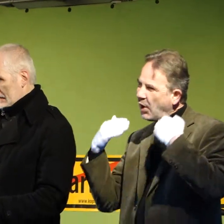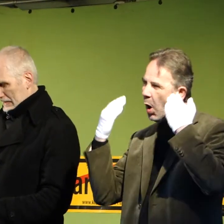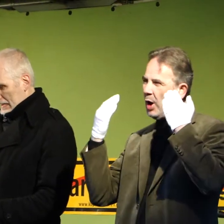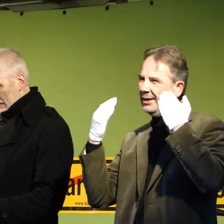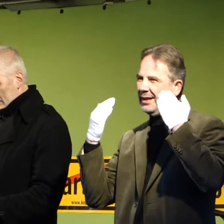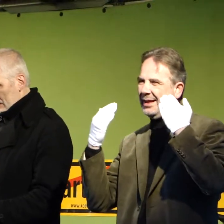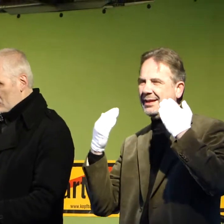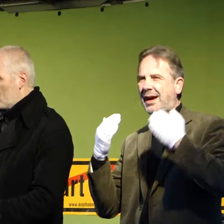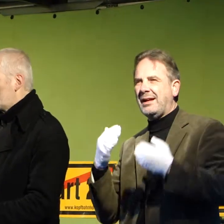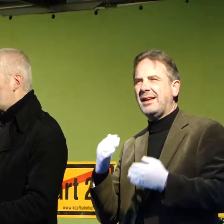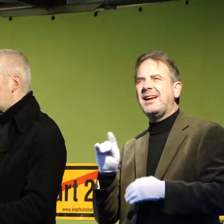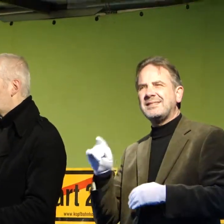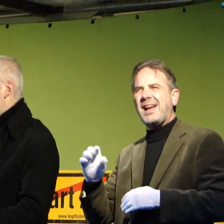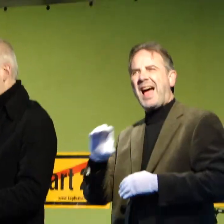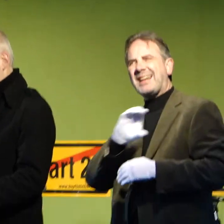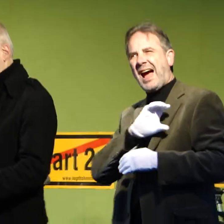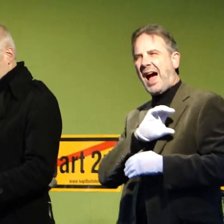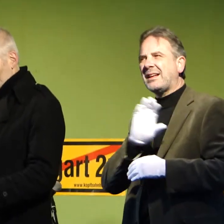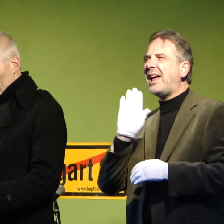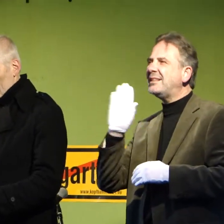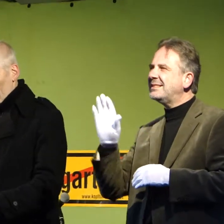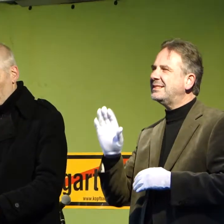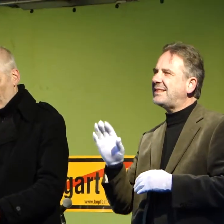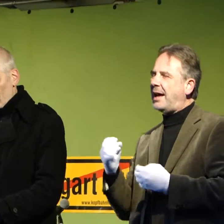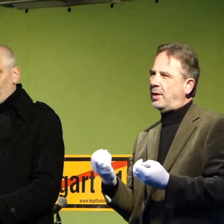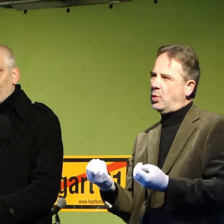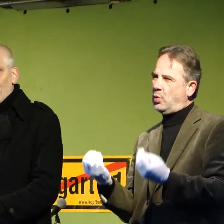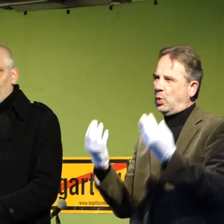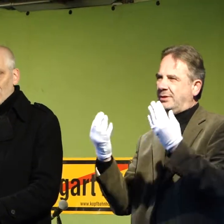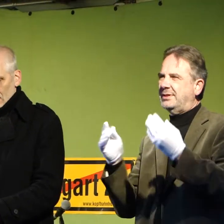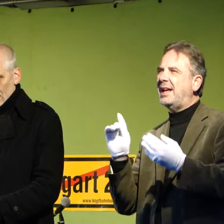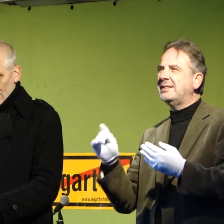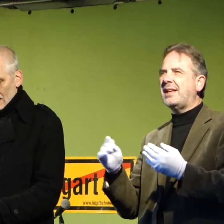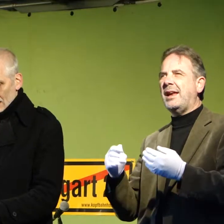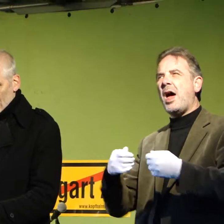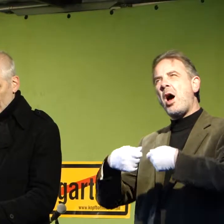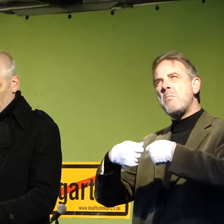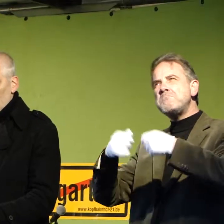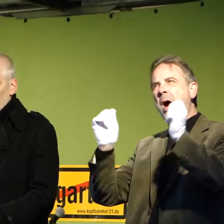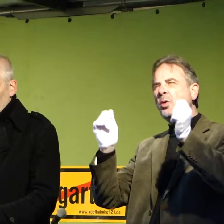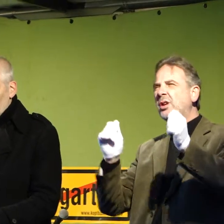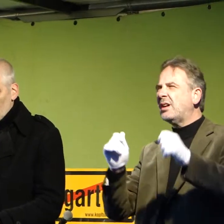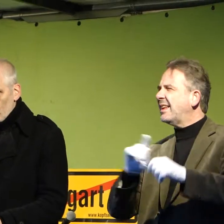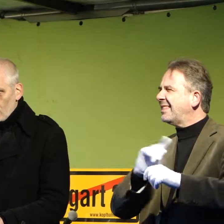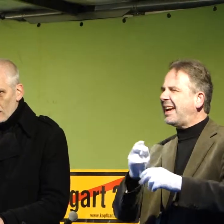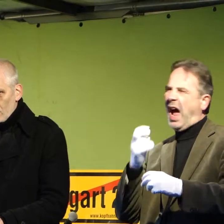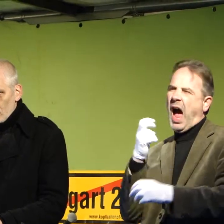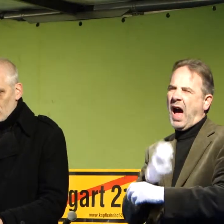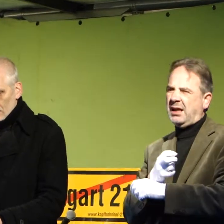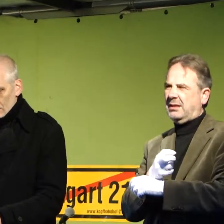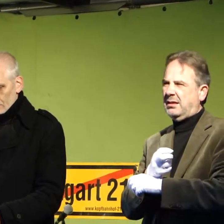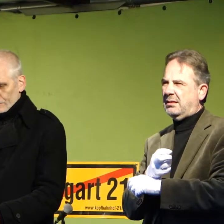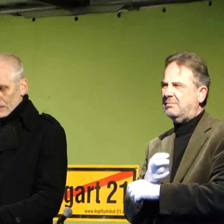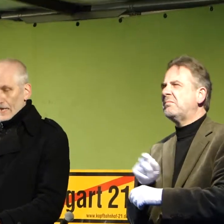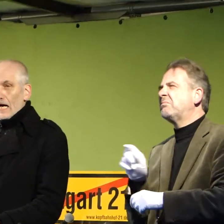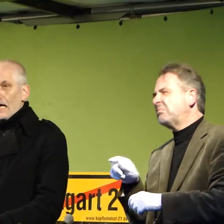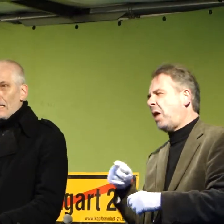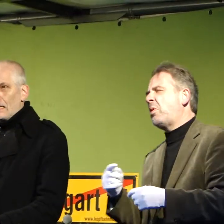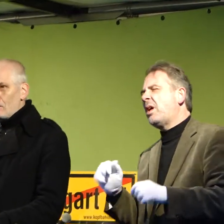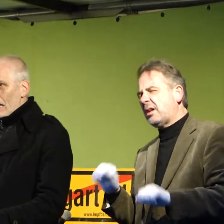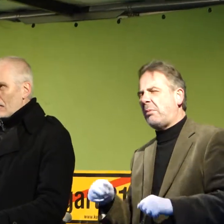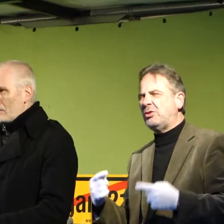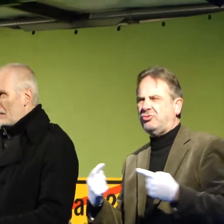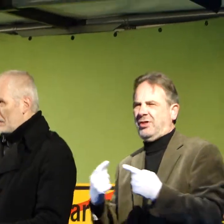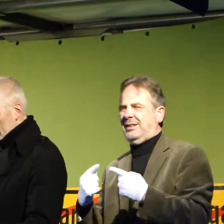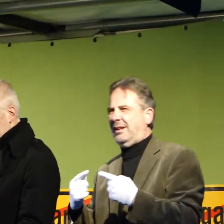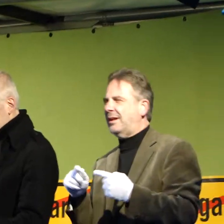andere Charakterzug seiner Kunst. Seine Bauten kennen keine Härten. Gut, darüber kann man streiten.